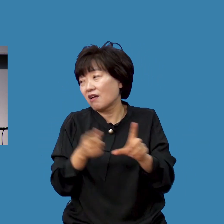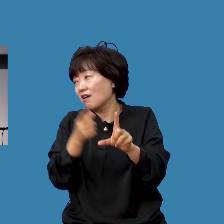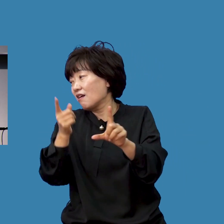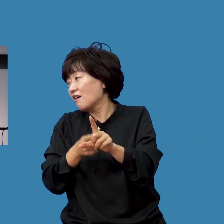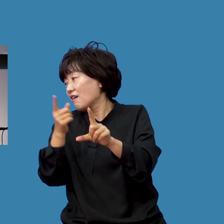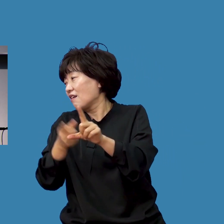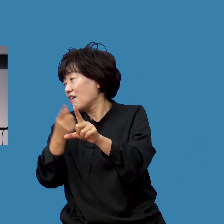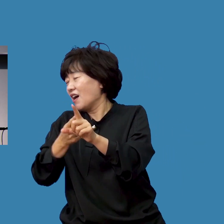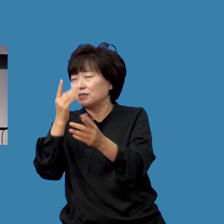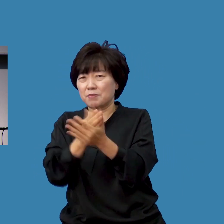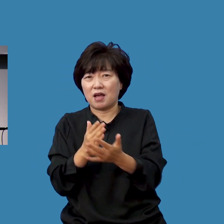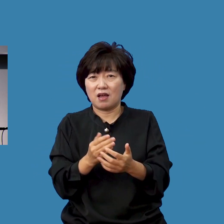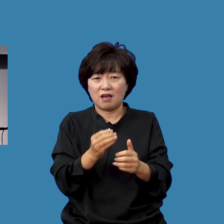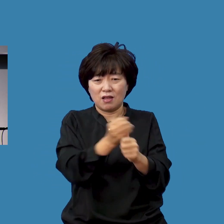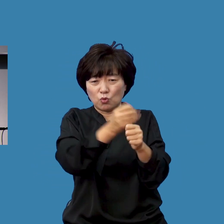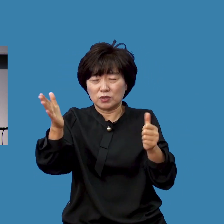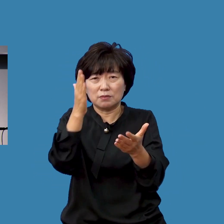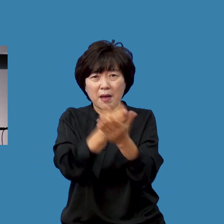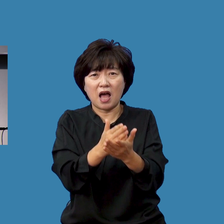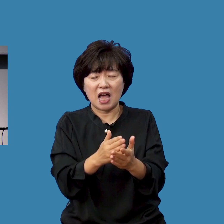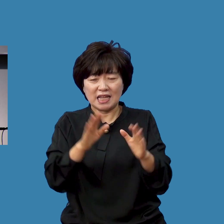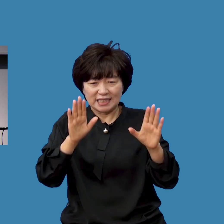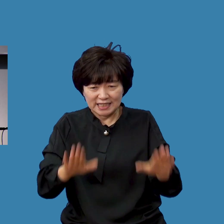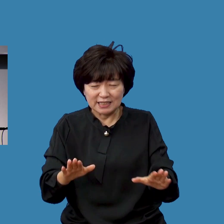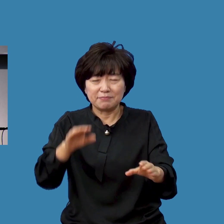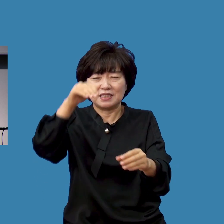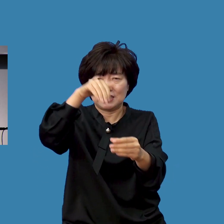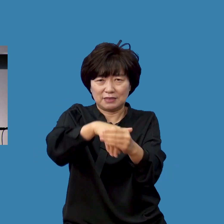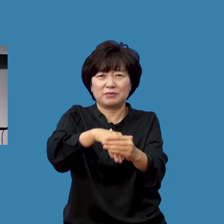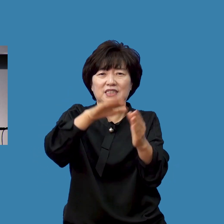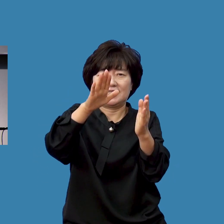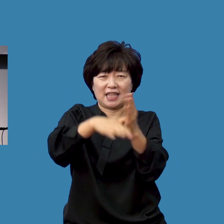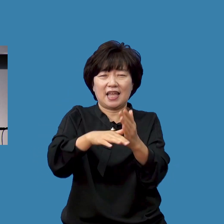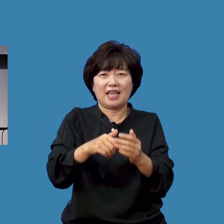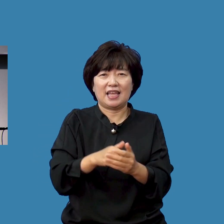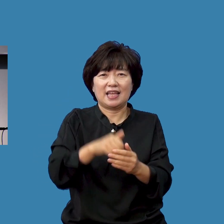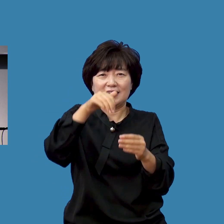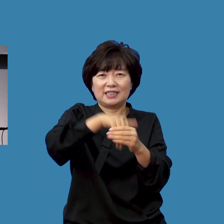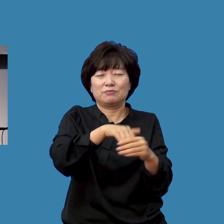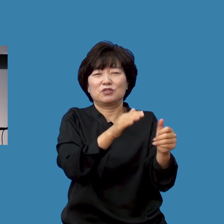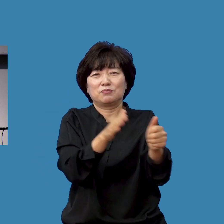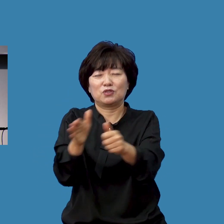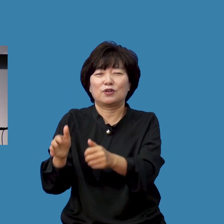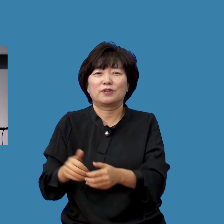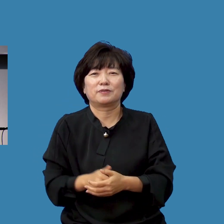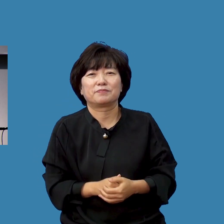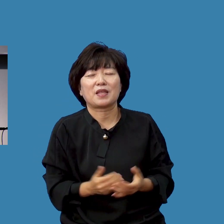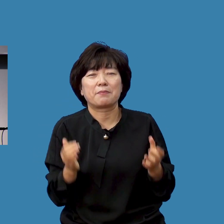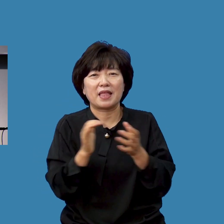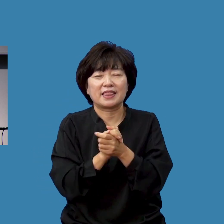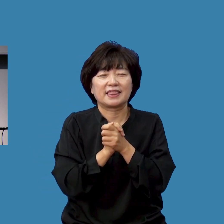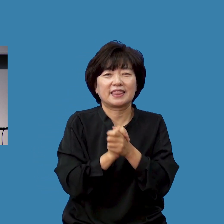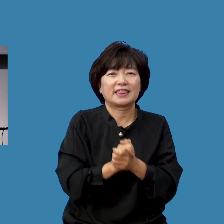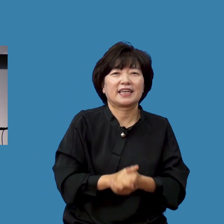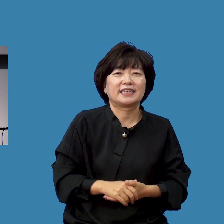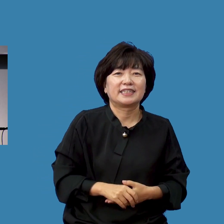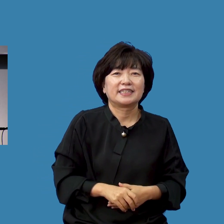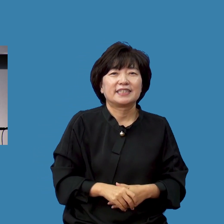마십시오. 이 기회들을 놓치지 마십시오. 심어야 될 때입니다.